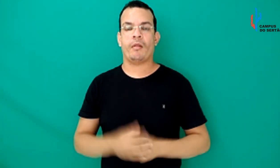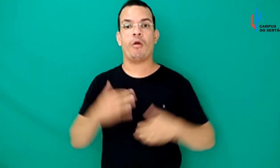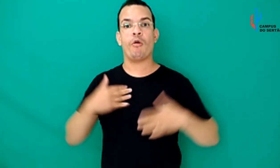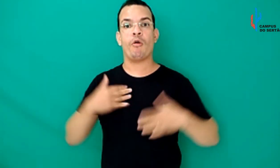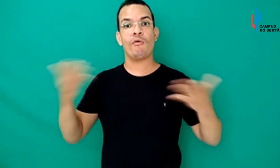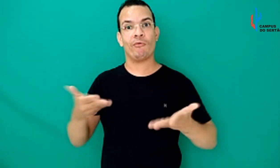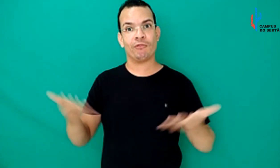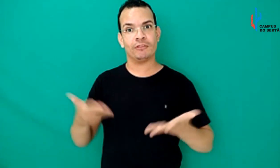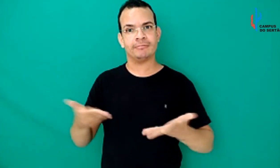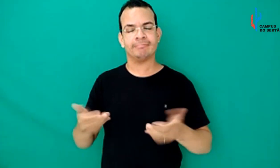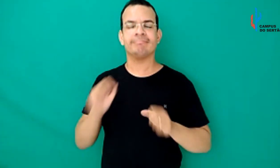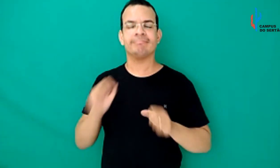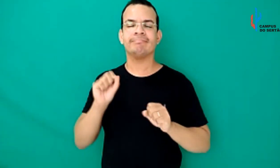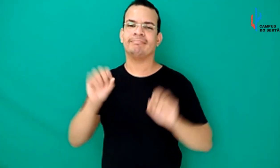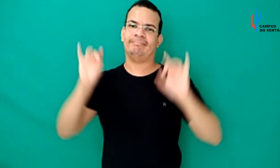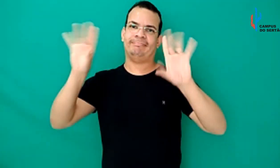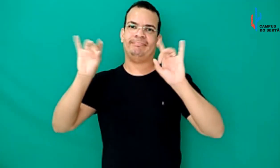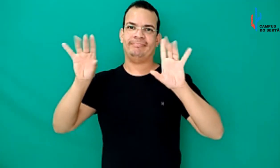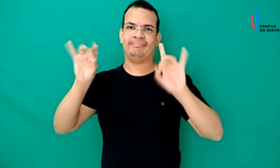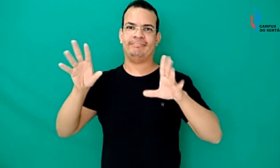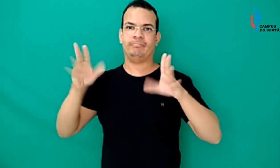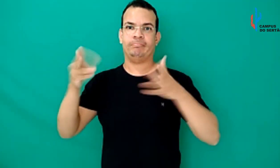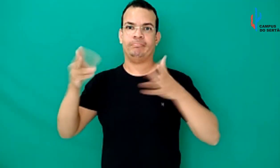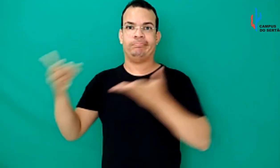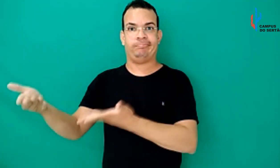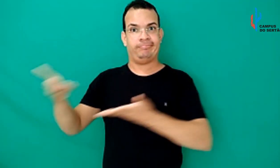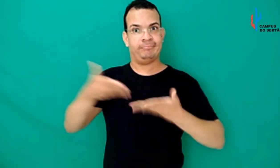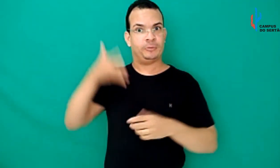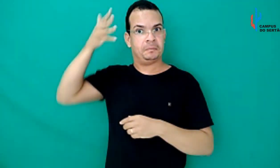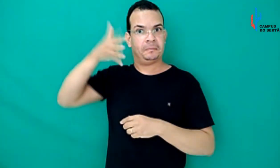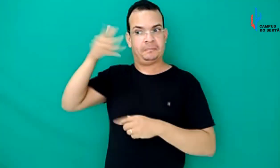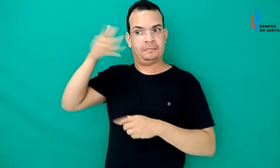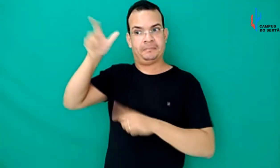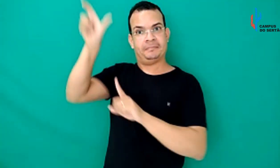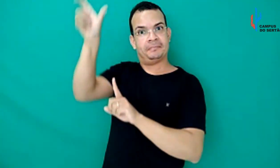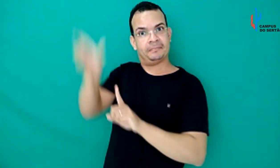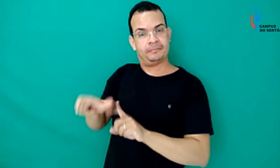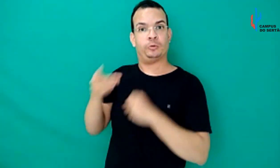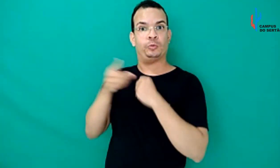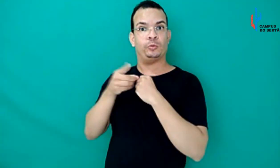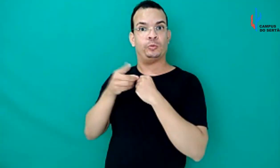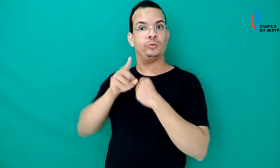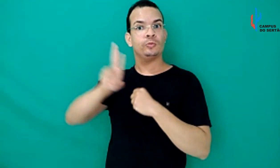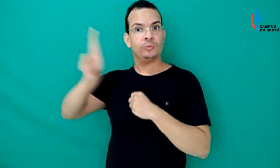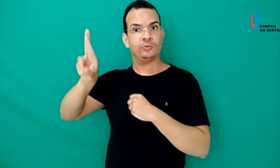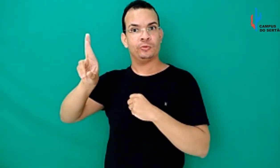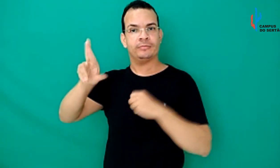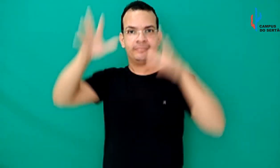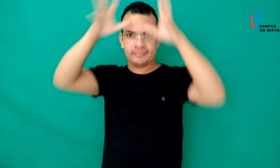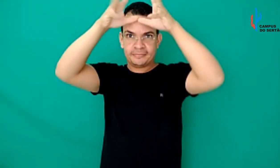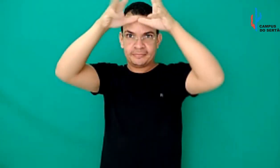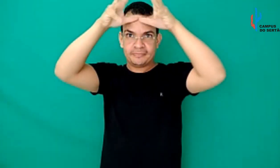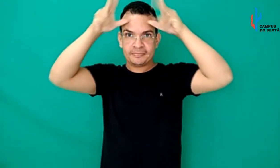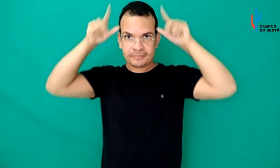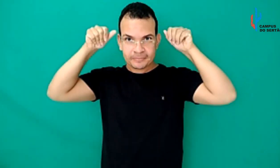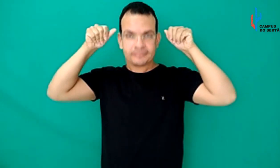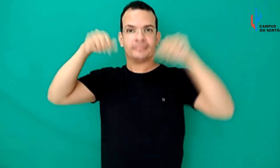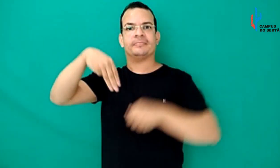possível. Então, agora, um momento especial, convidaremos a palestrante,